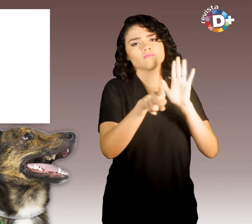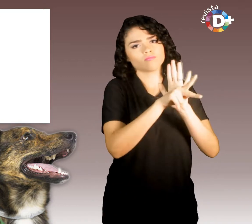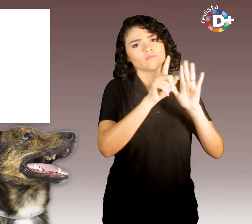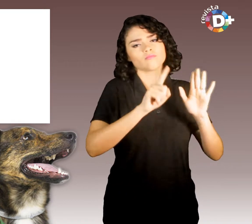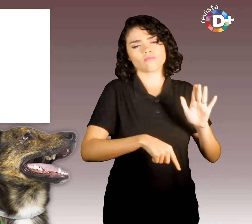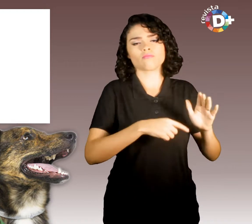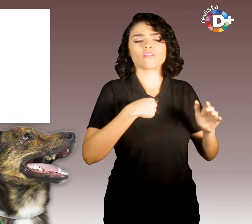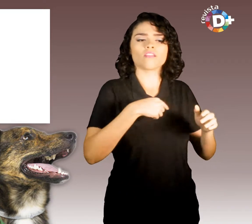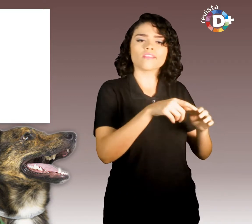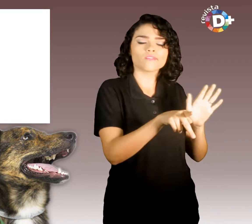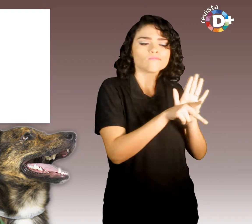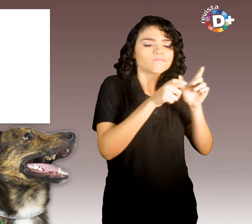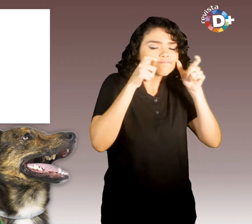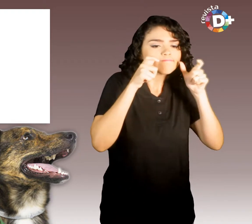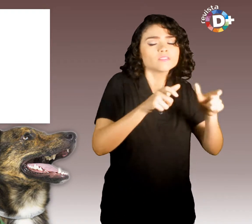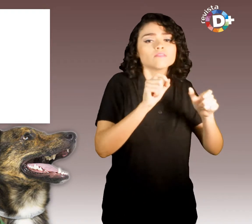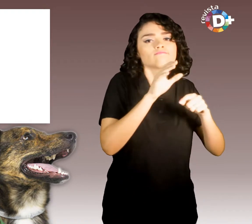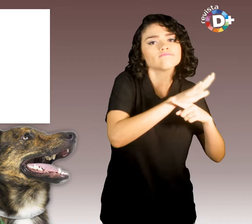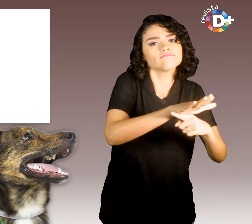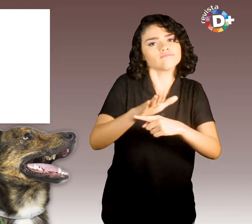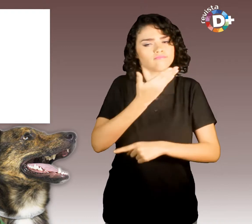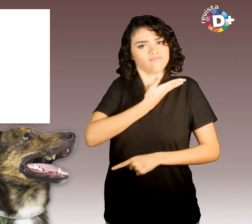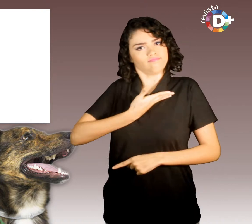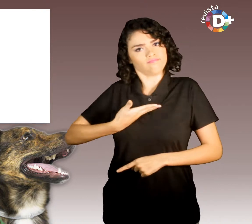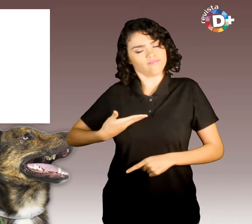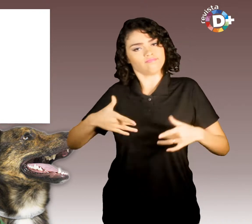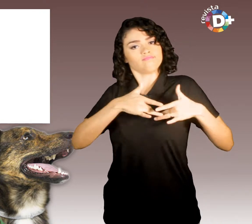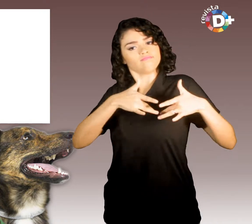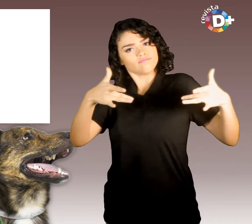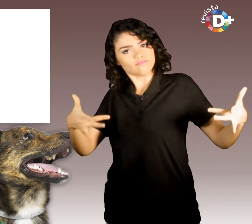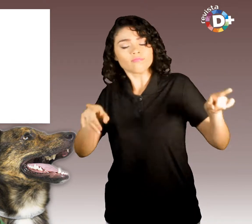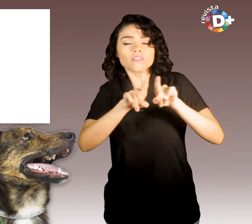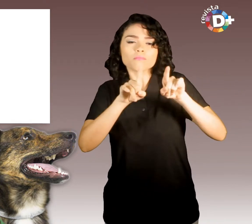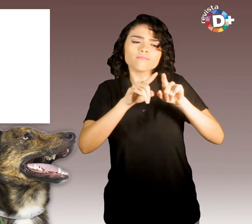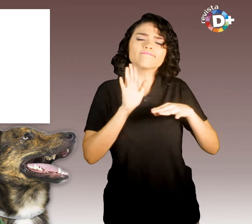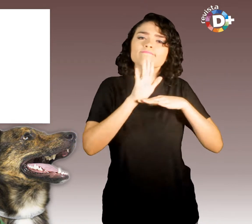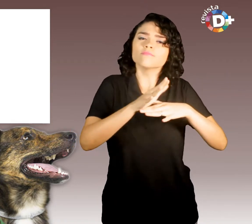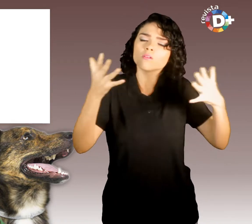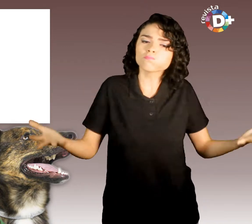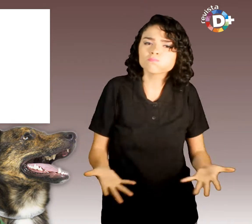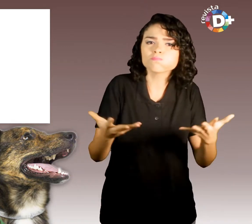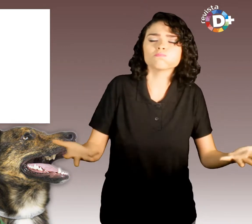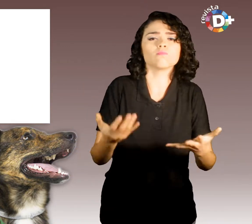de interesse público e ajuda a disseminar a importância da causa animal